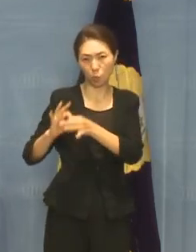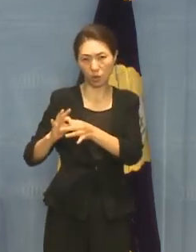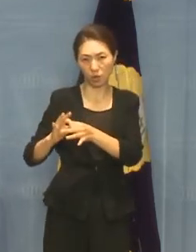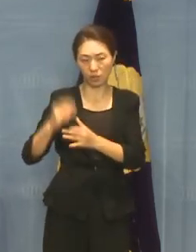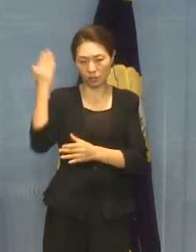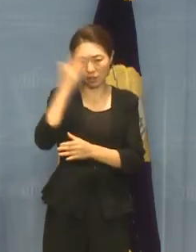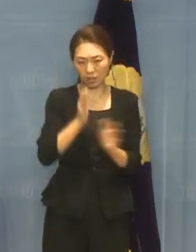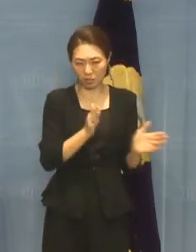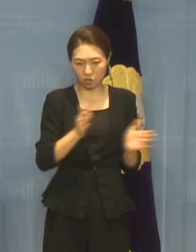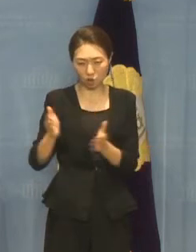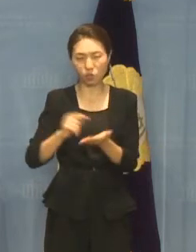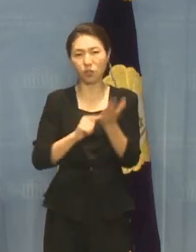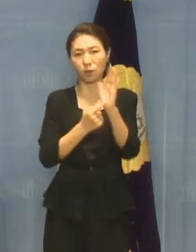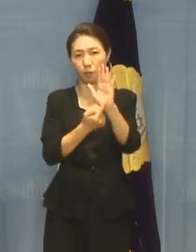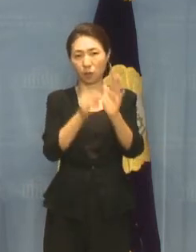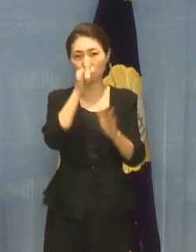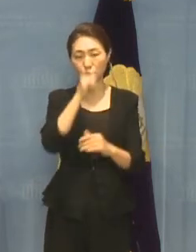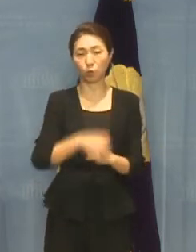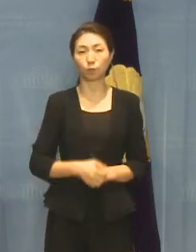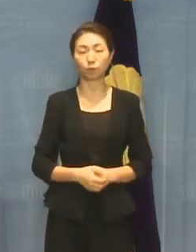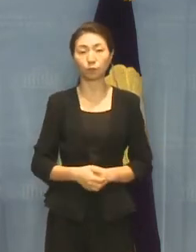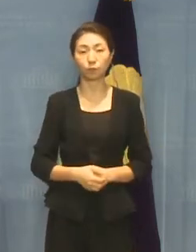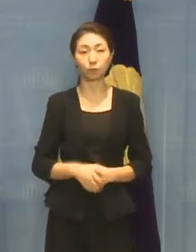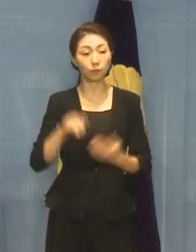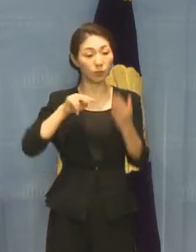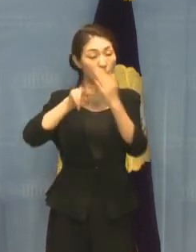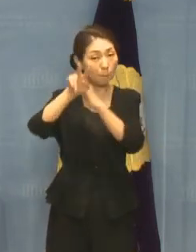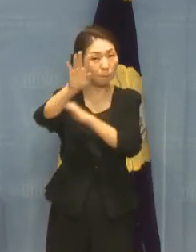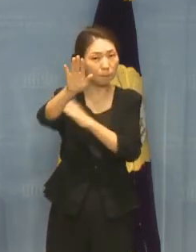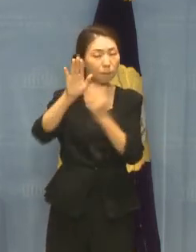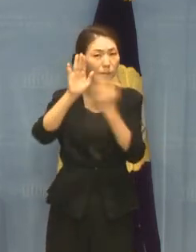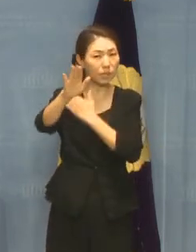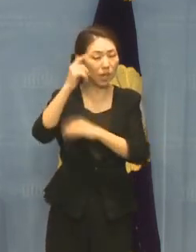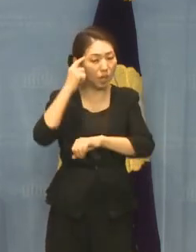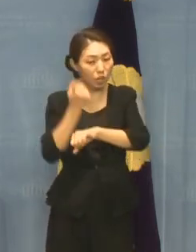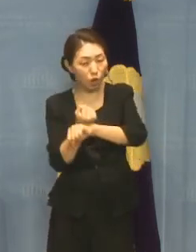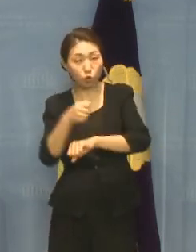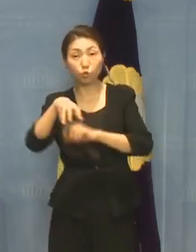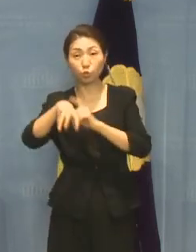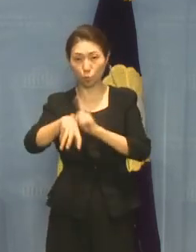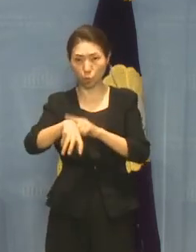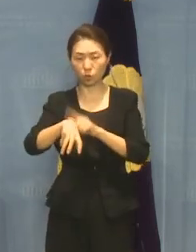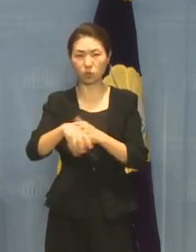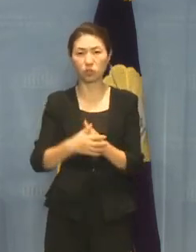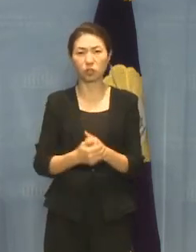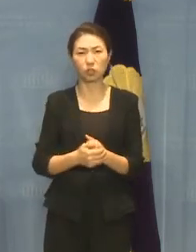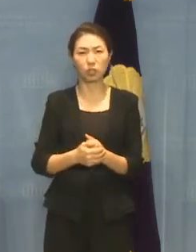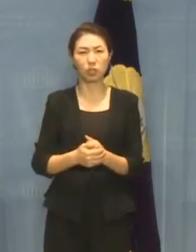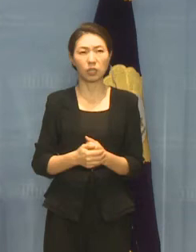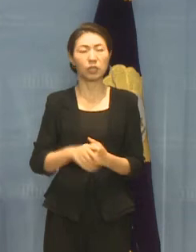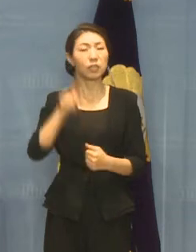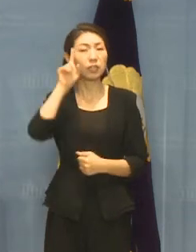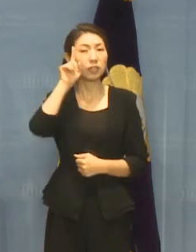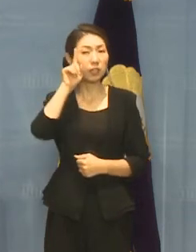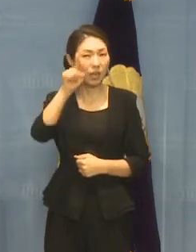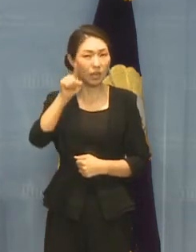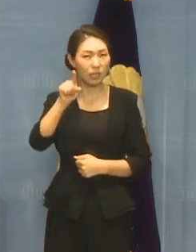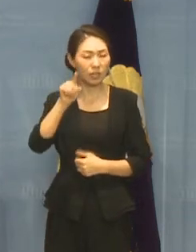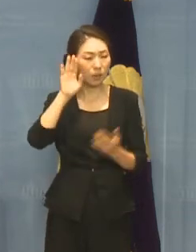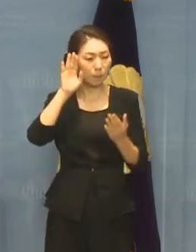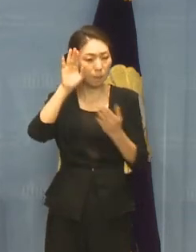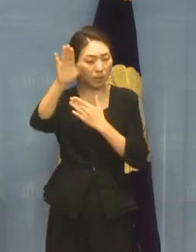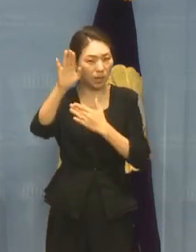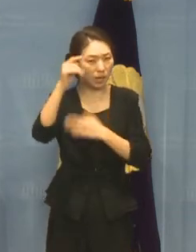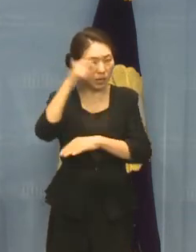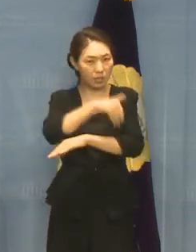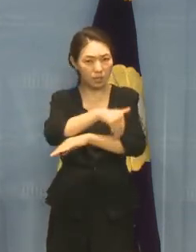발간물입니다. 끝으로 미래연구원은 내일 오전 10시에 2050 미래 국제질서 전망과